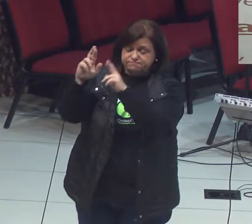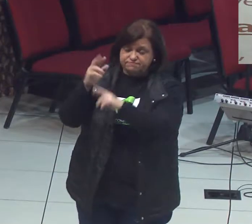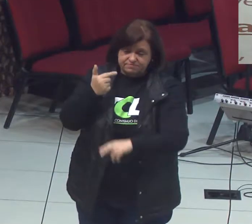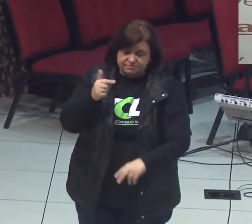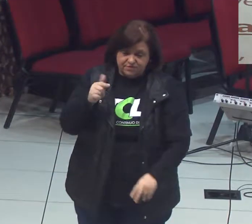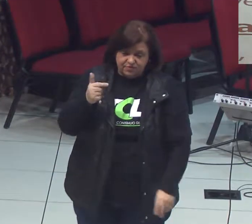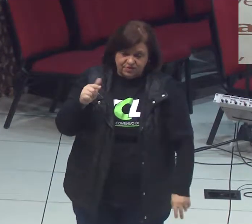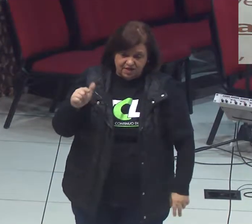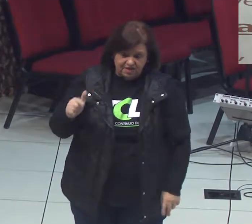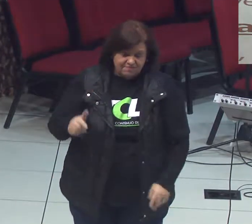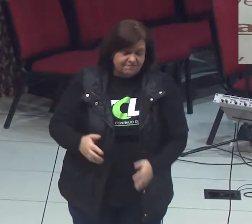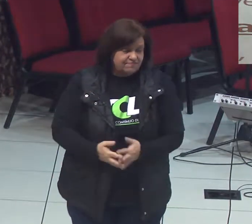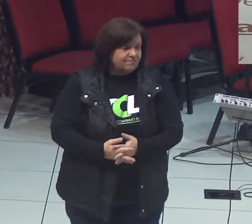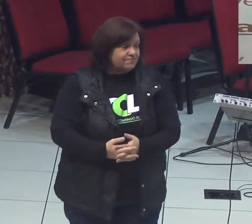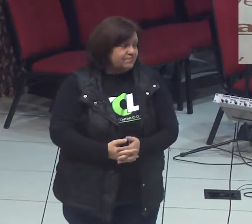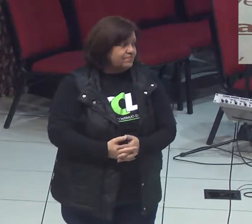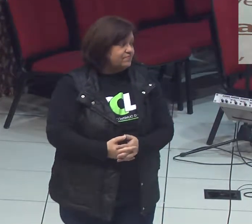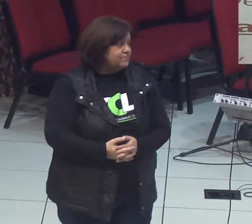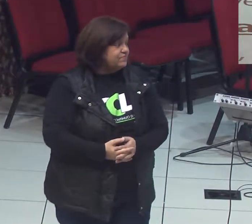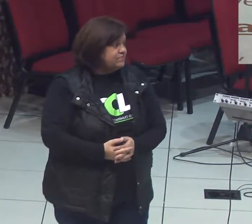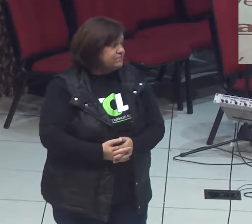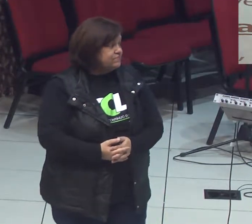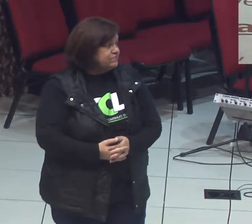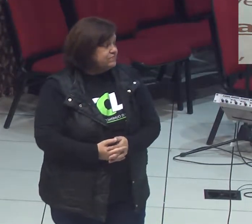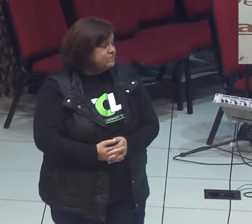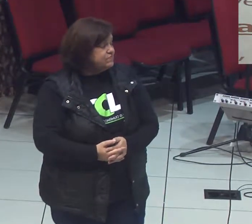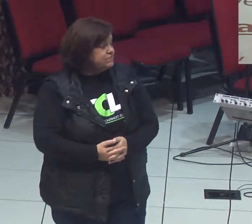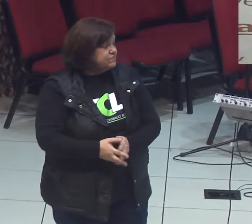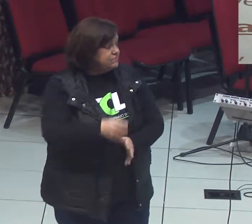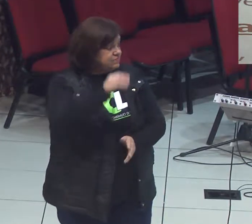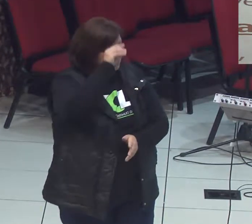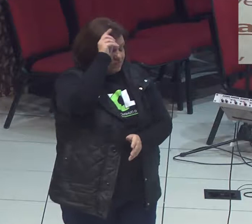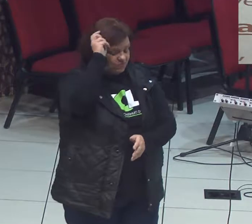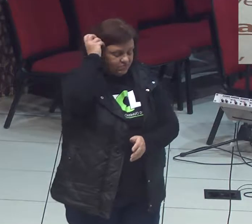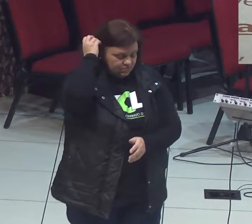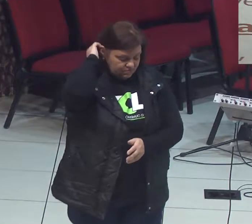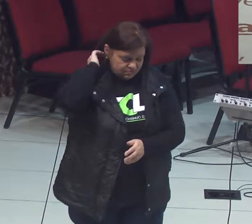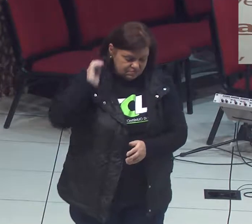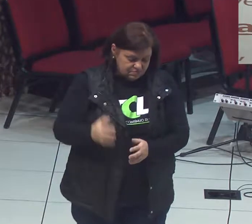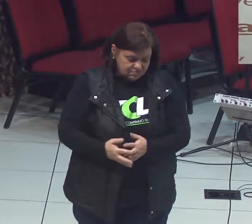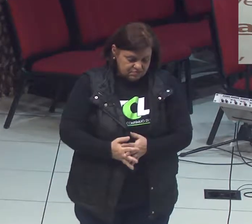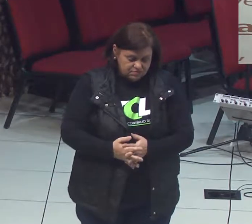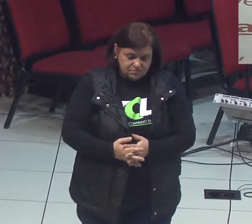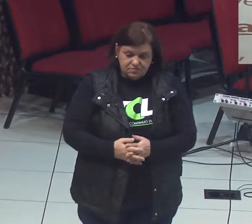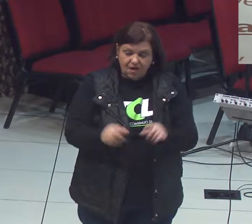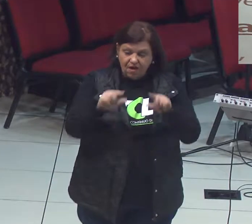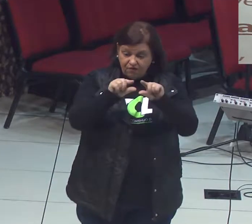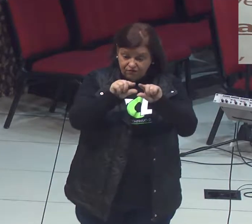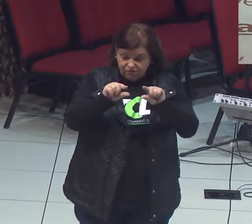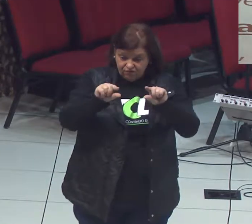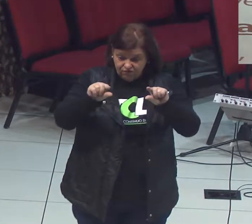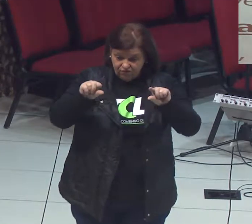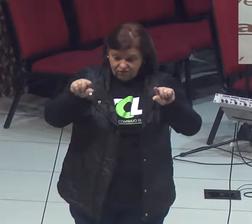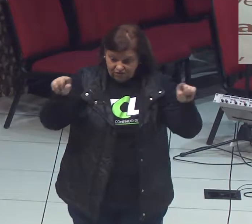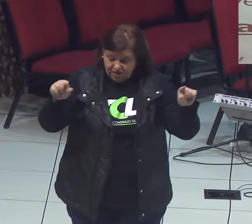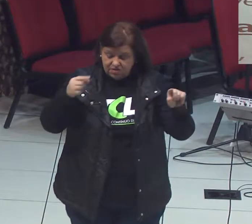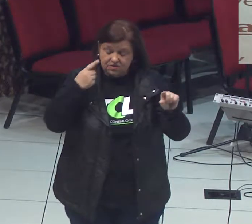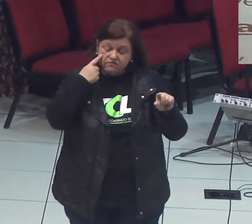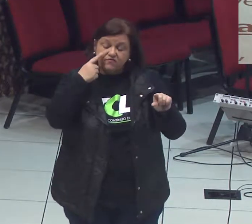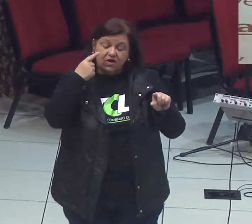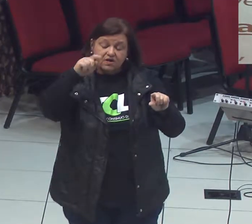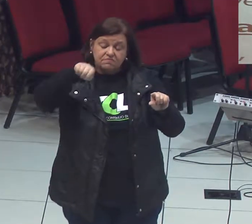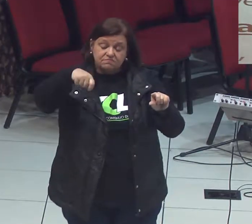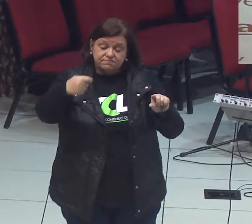3, 1-5. Então, só para repetir a frase toda, para você completar, então, ali